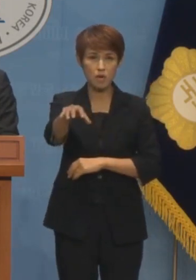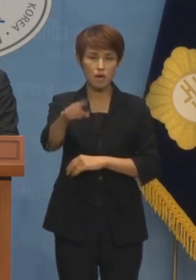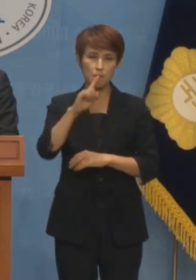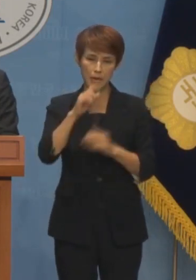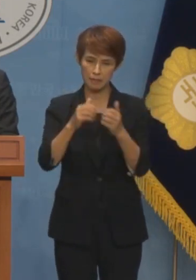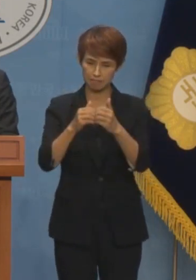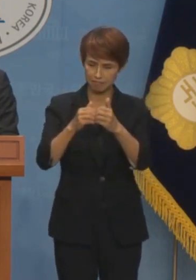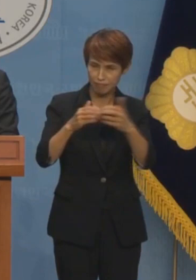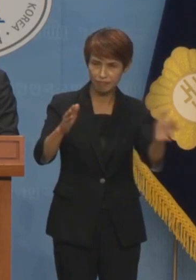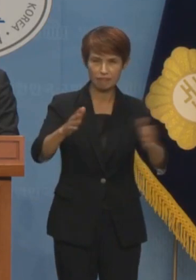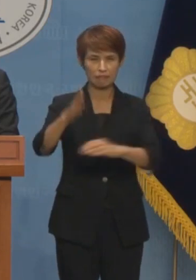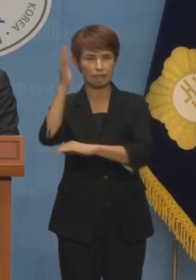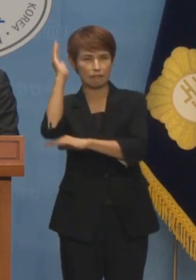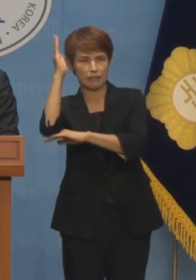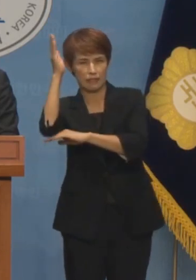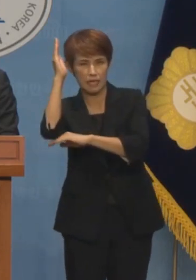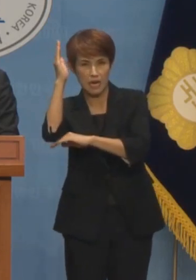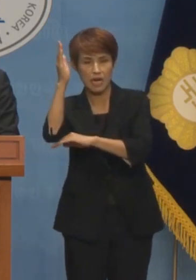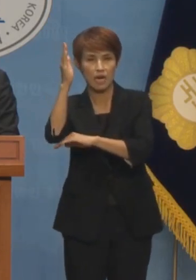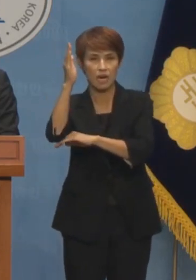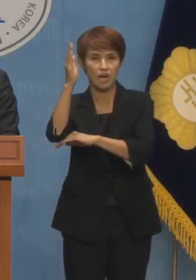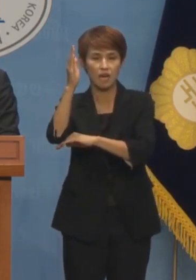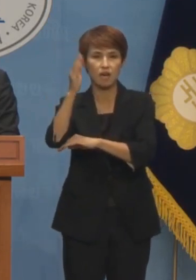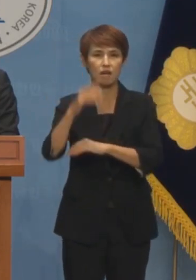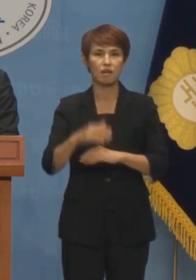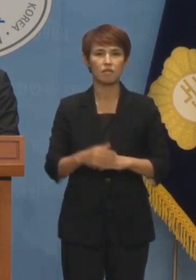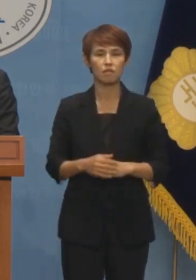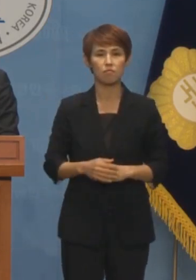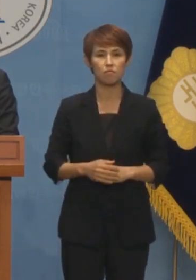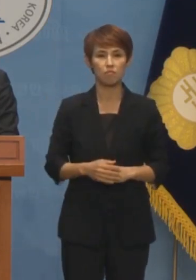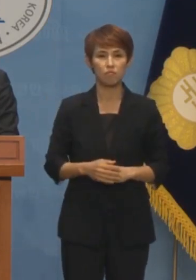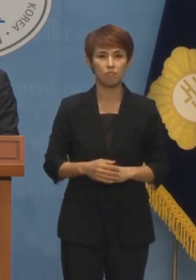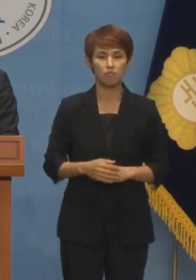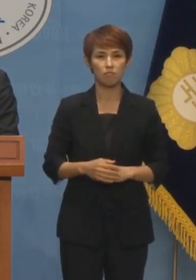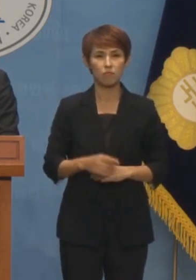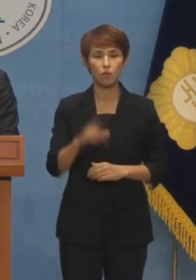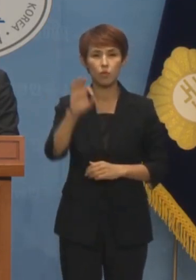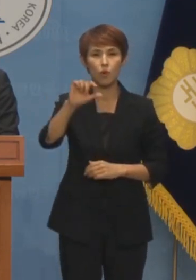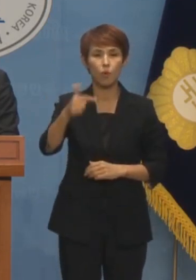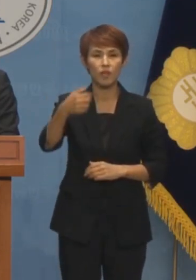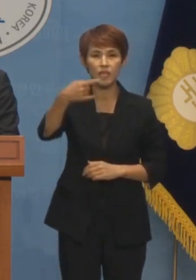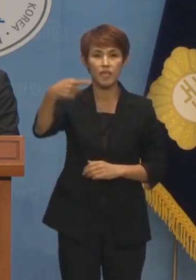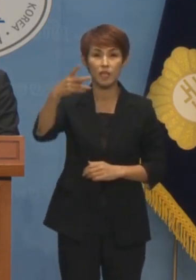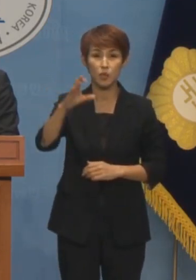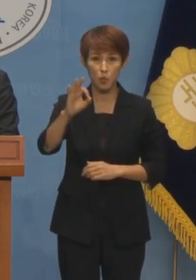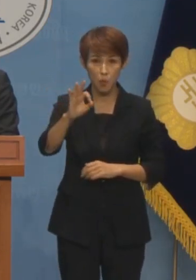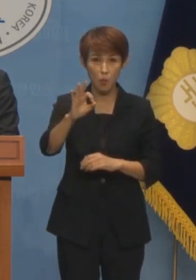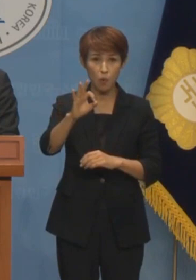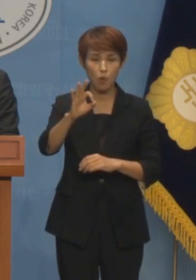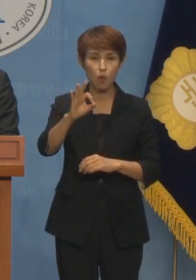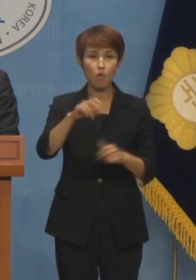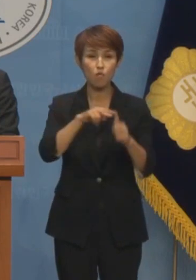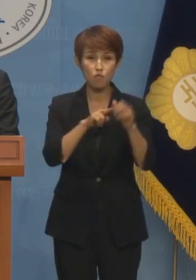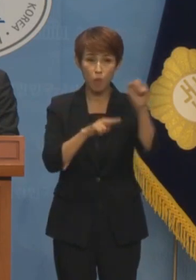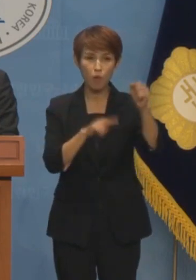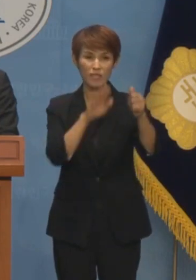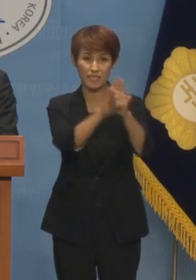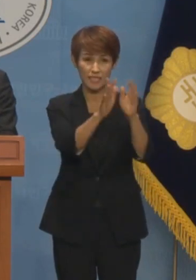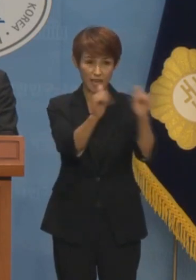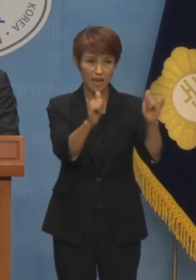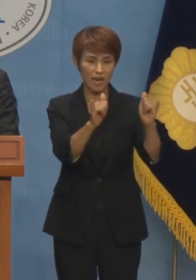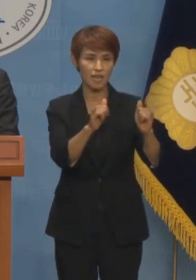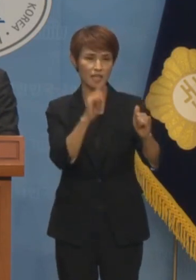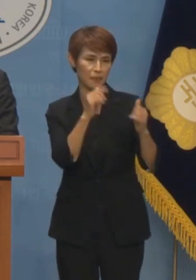폭언과 욕설로 그리고 성추행성 발언으로 원희룡 후보 지지자들에게 상습적인 위협 행동을